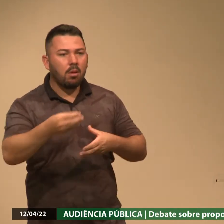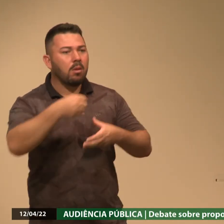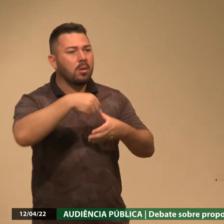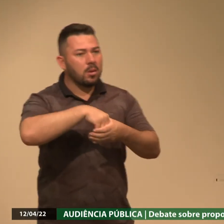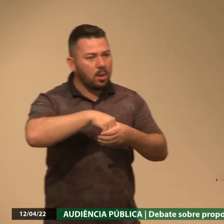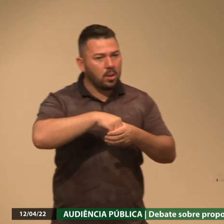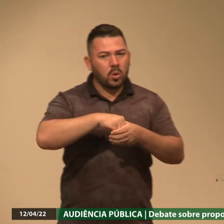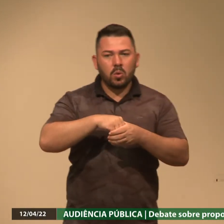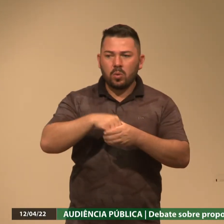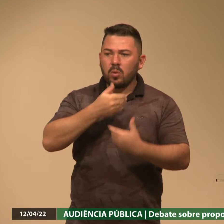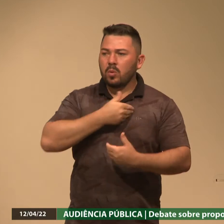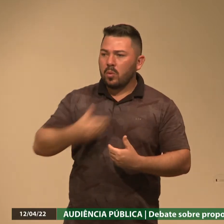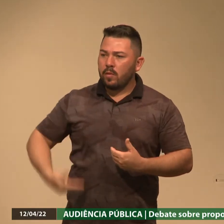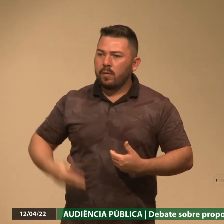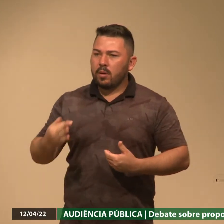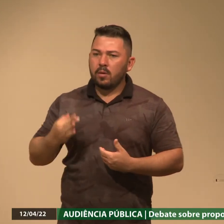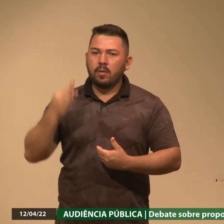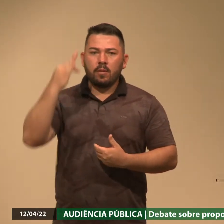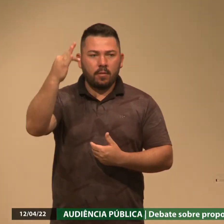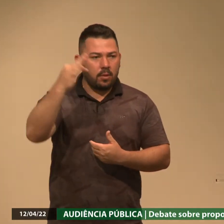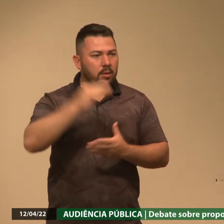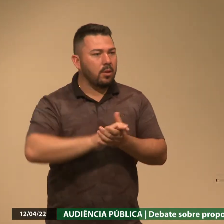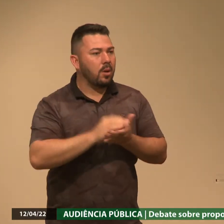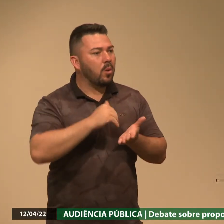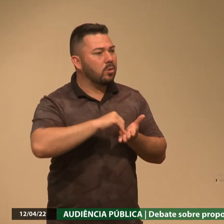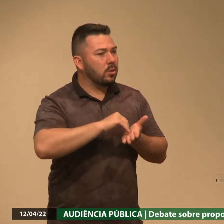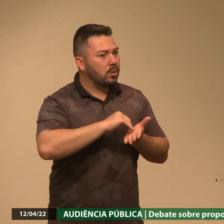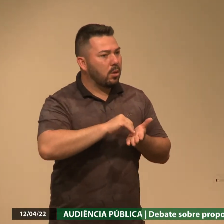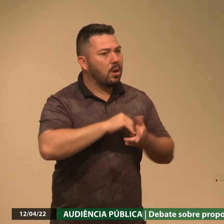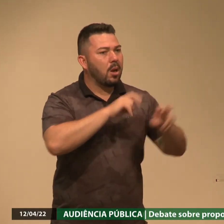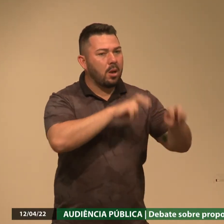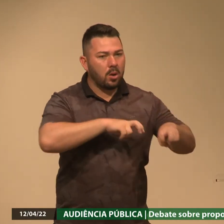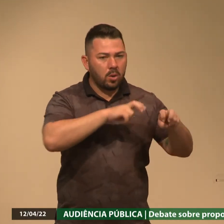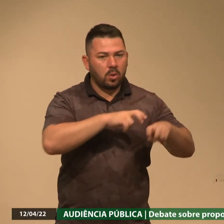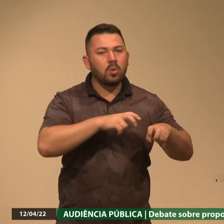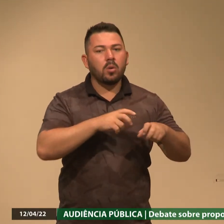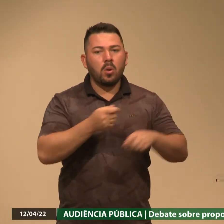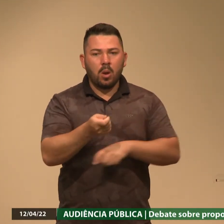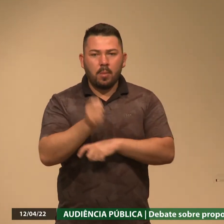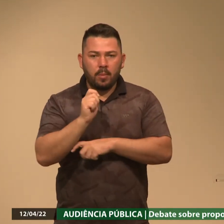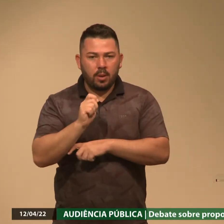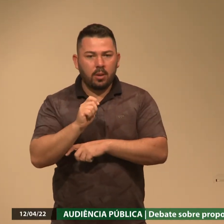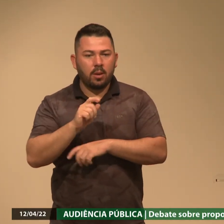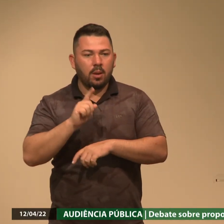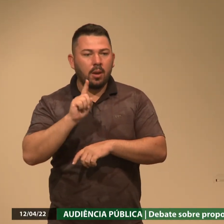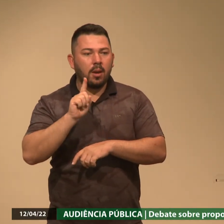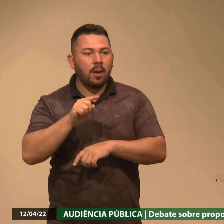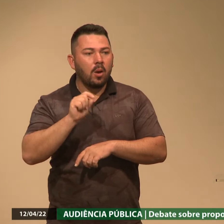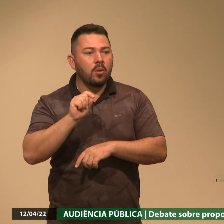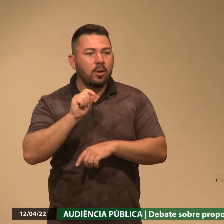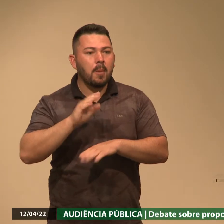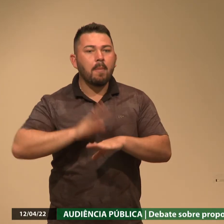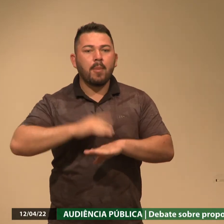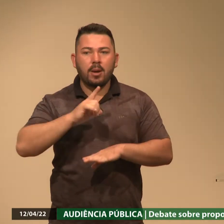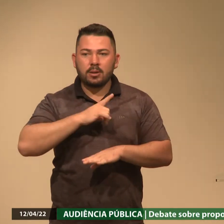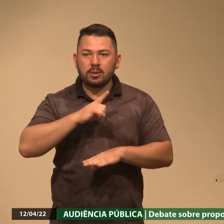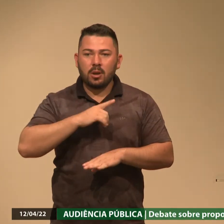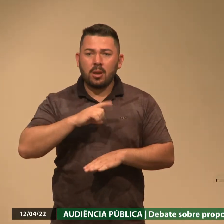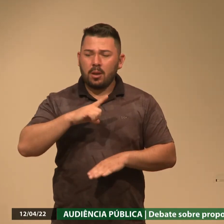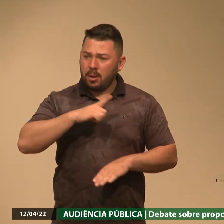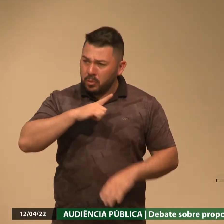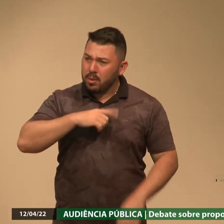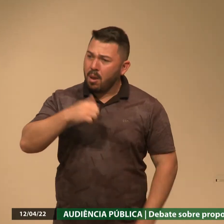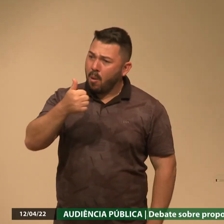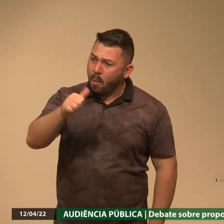governo federal o secretário de Agricultura e Pesca era o que mais possui a arma de fogo Eu tenho